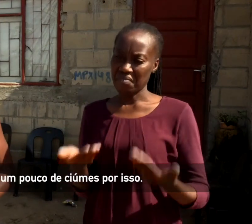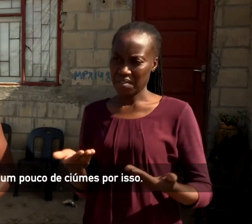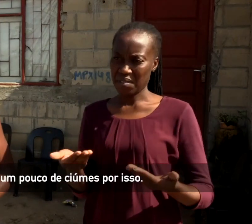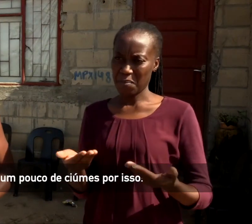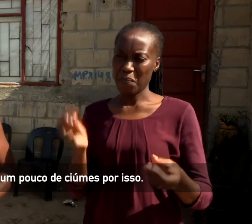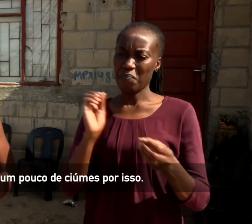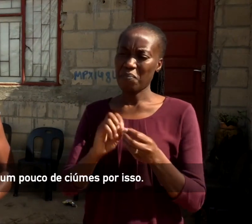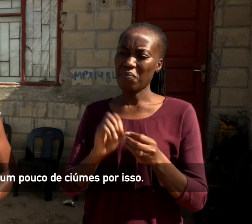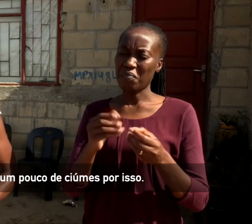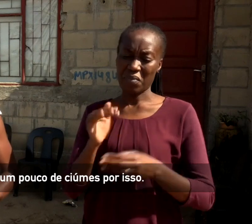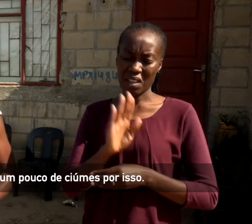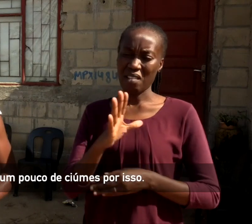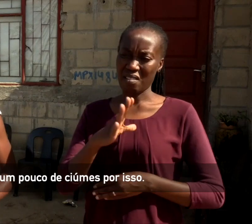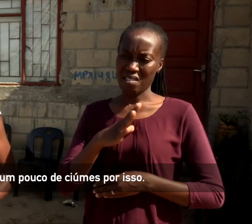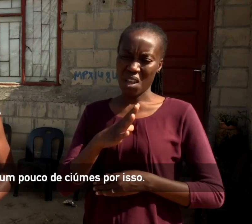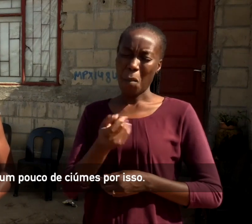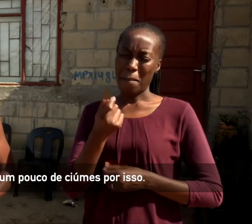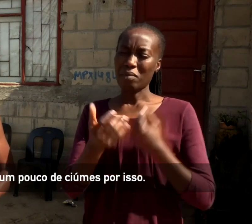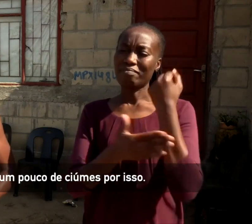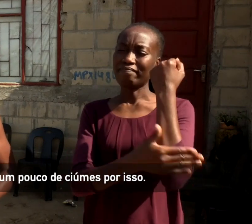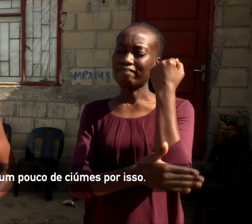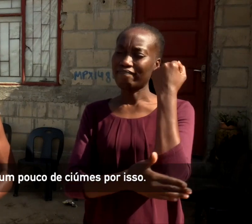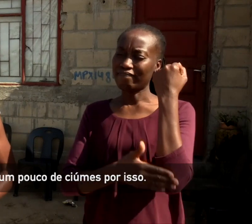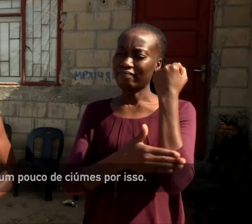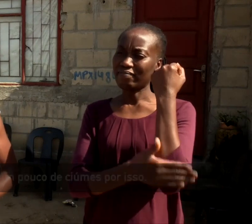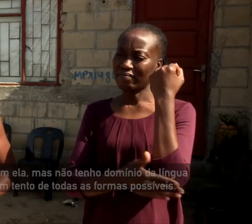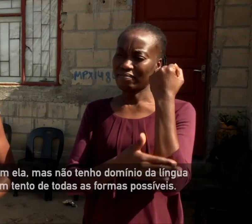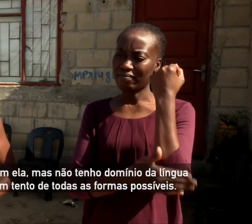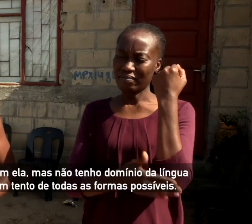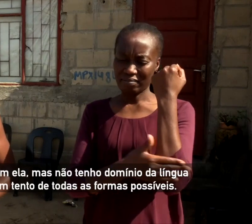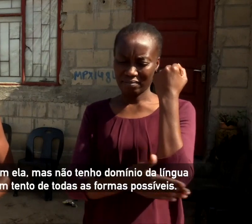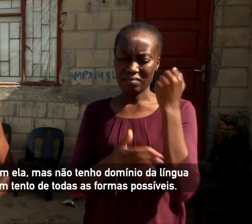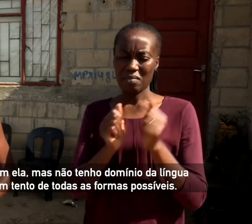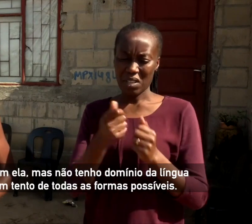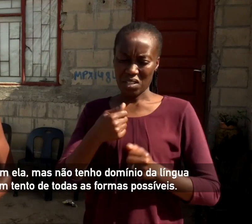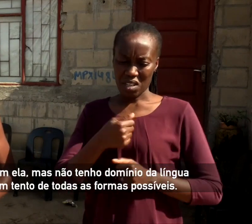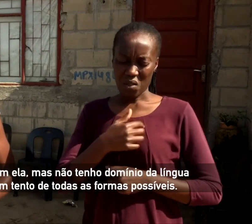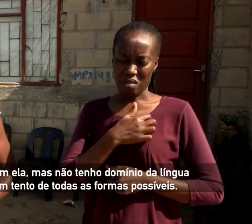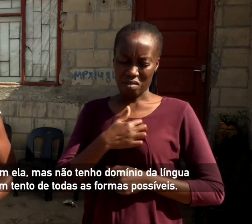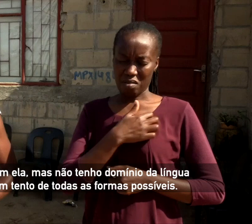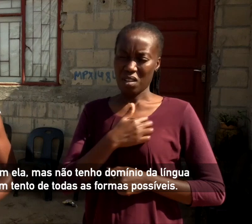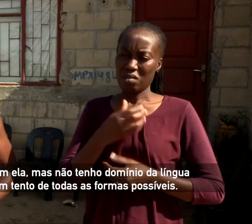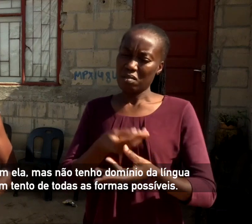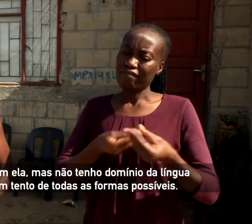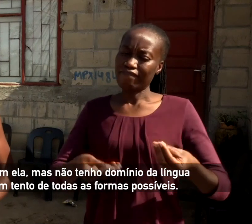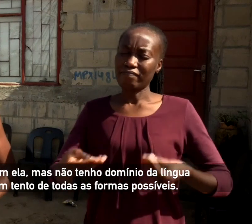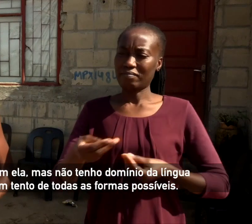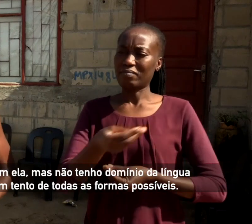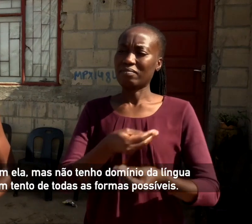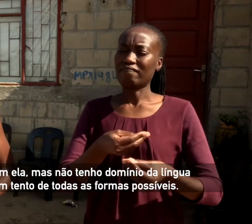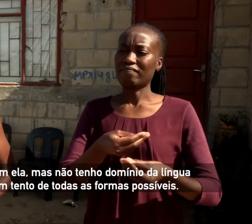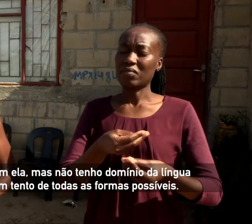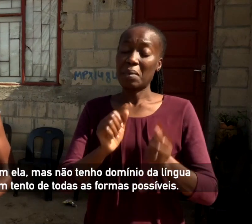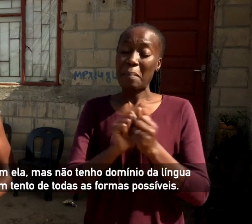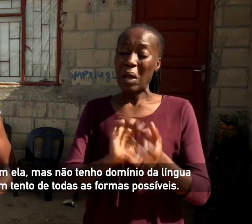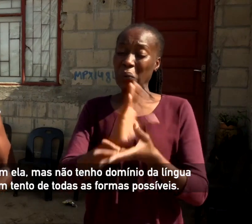ela tem um pouco de ciúme por isso aí, mas tento interagir com ela. Só que nem todas as letras